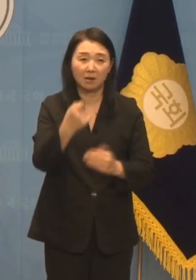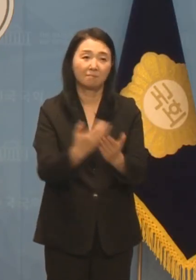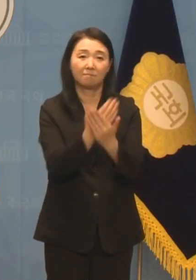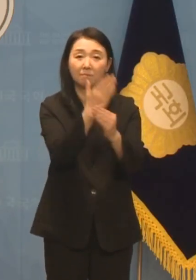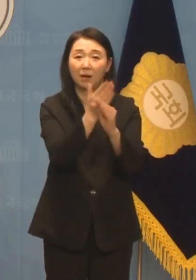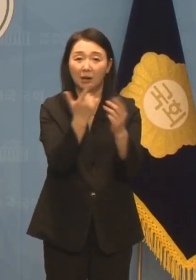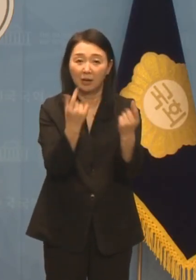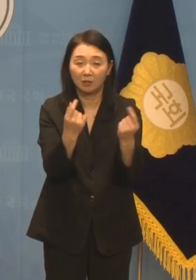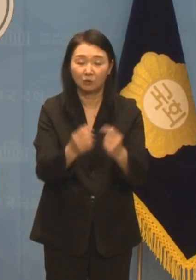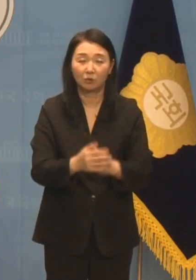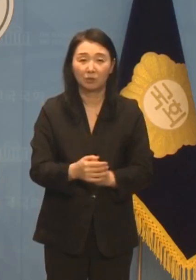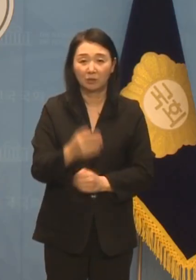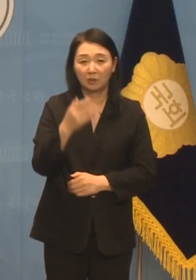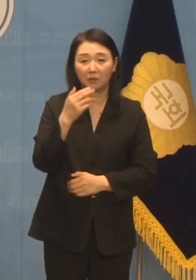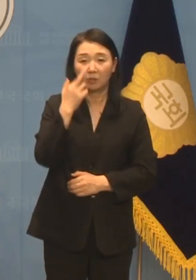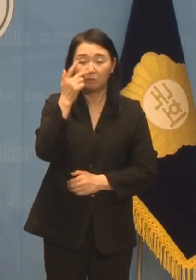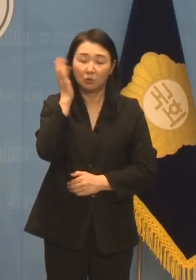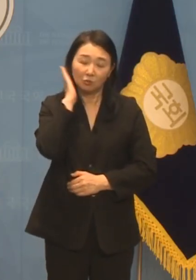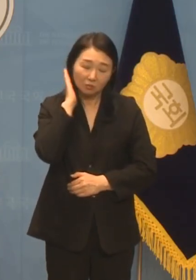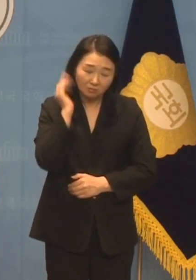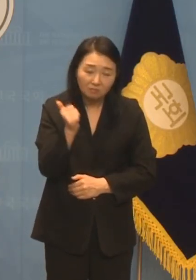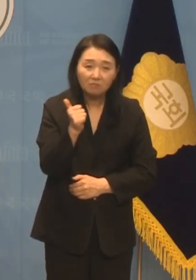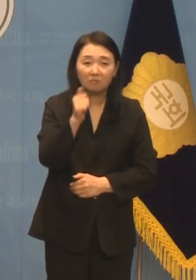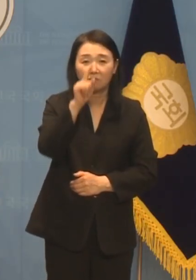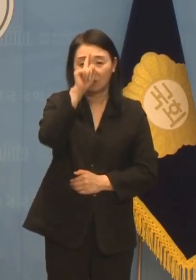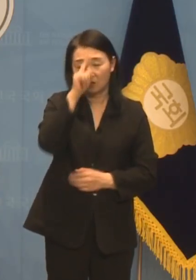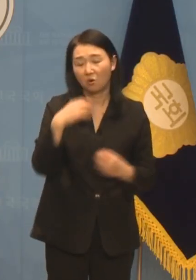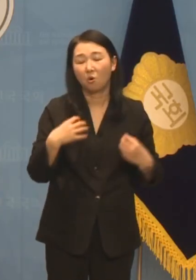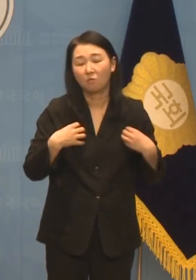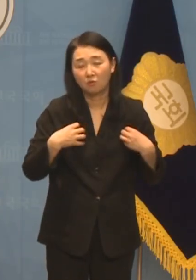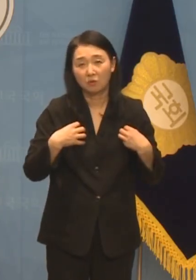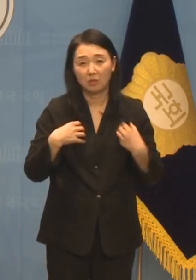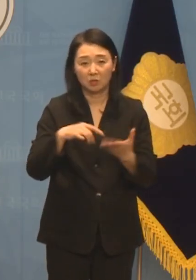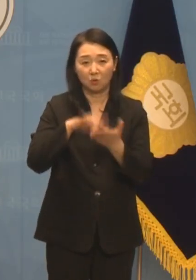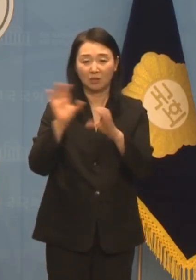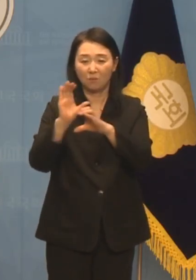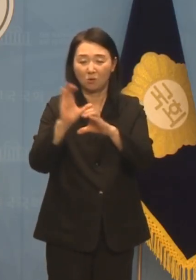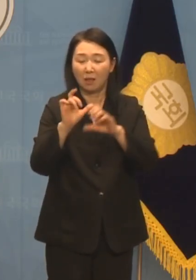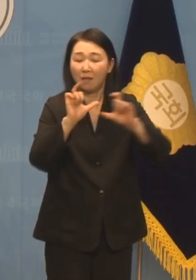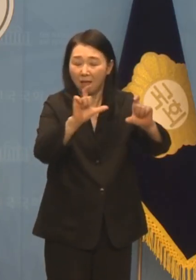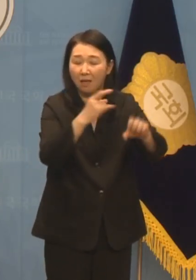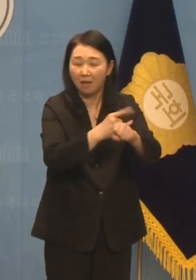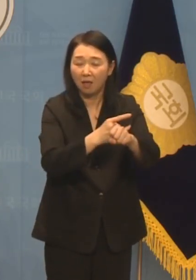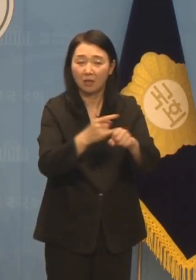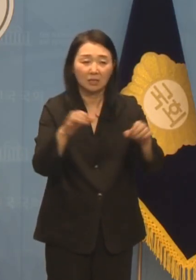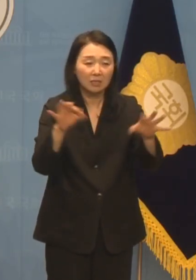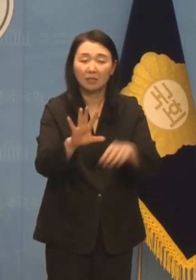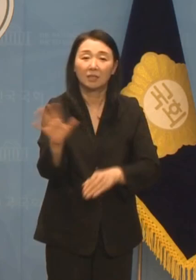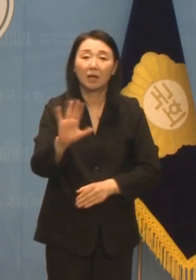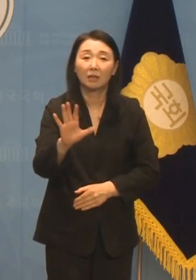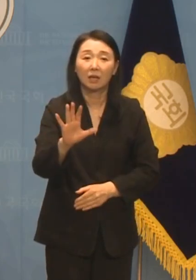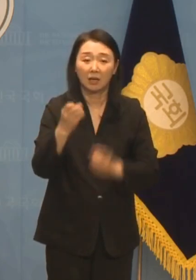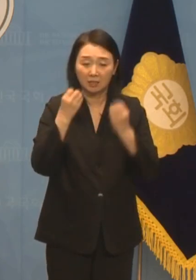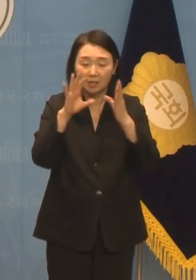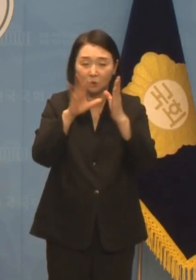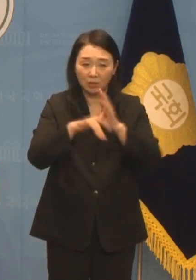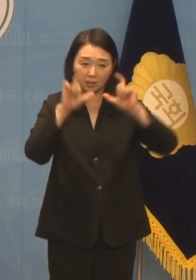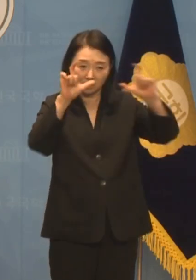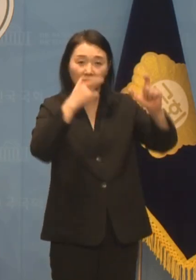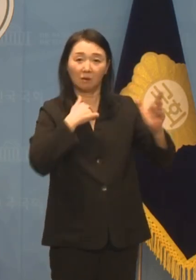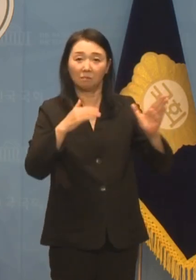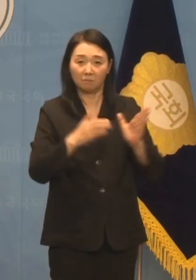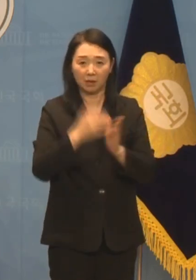있습니다. 트럼프 정권의 관세 폭탄은 일시적인 위기가 아닙니다. 그것은 새로운 시대를 알리는